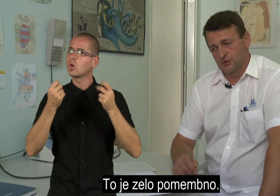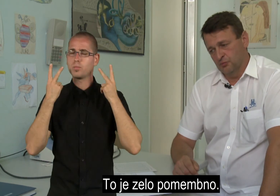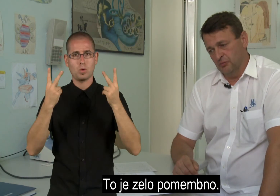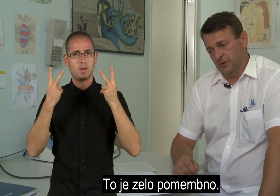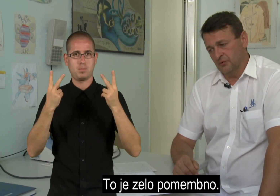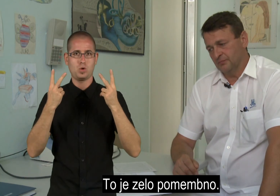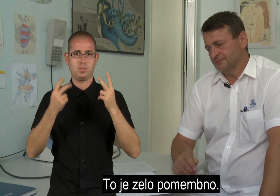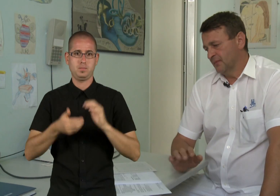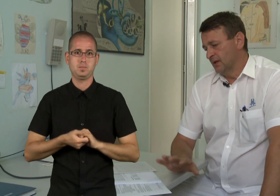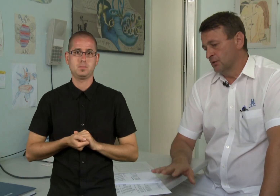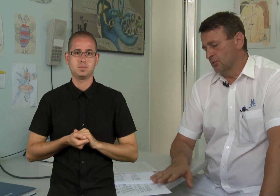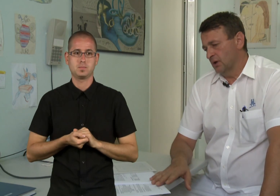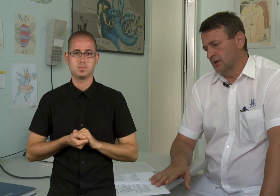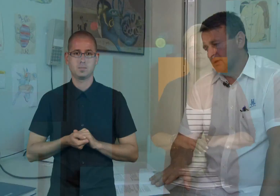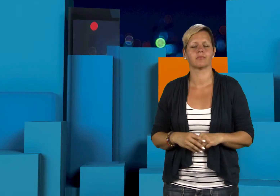To je zelo pomembno.